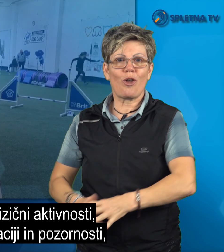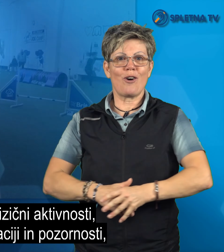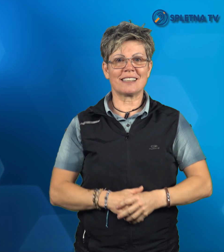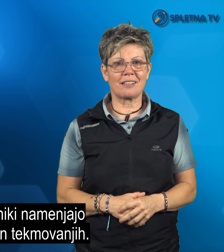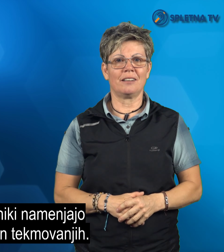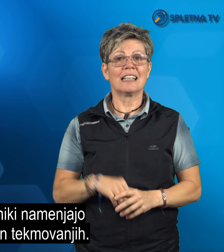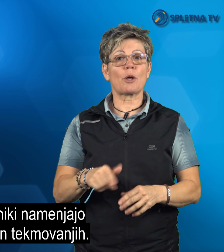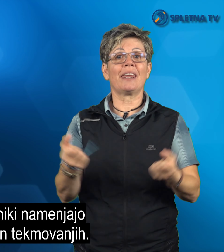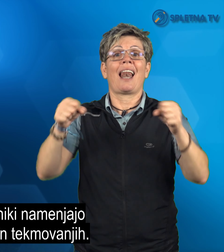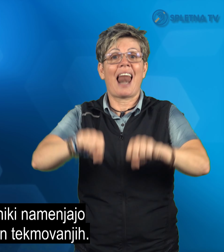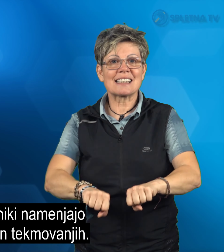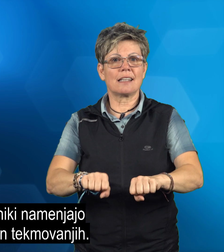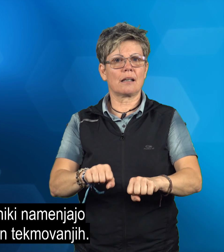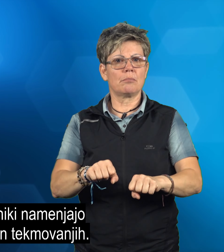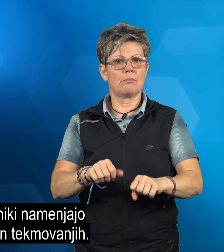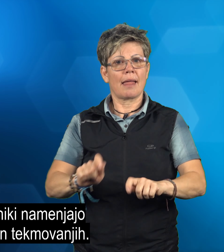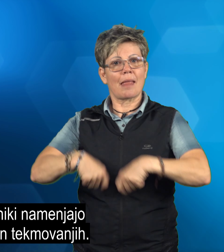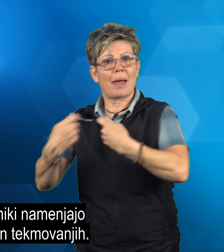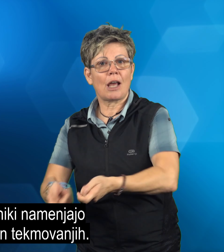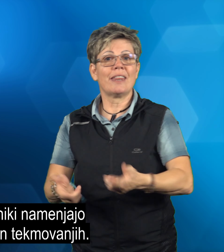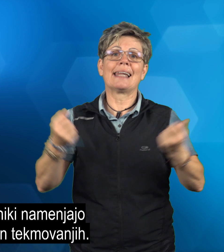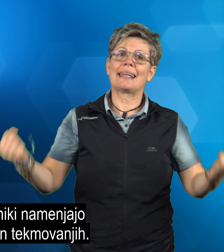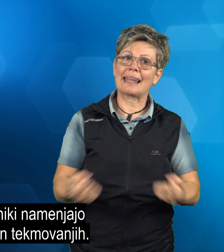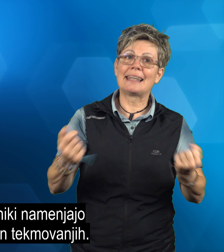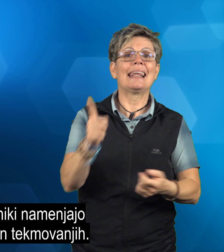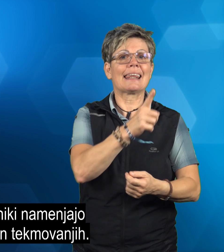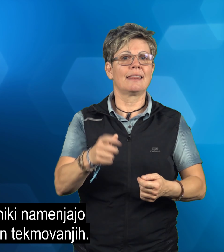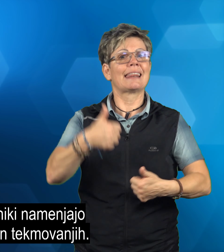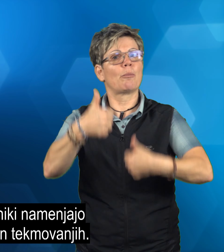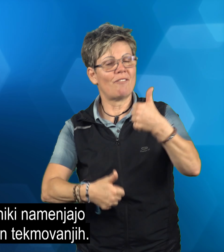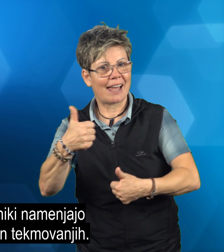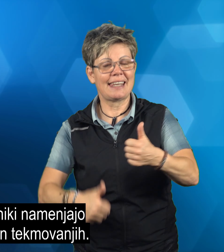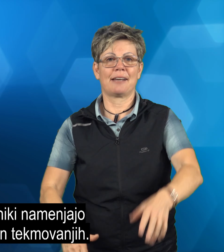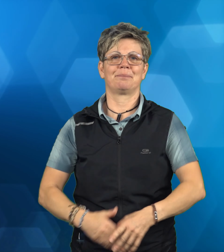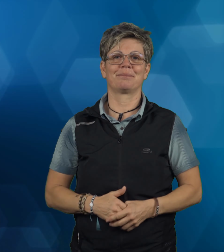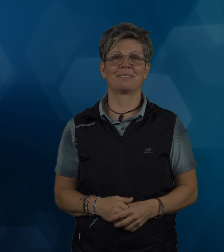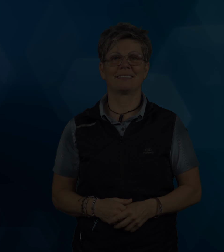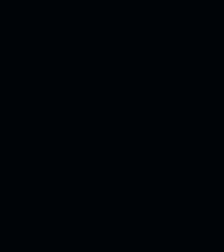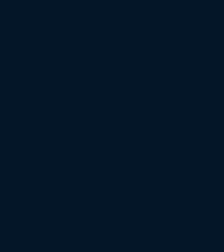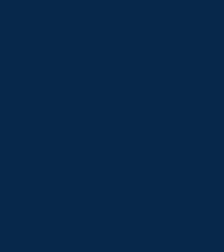pozornosti, ki jim jo lastniki namenjajo na treningih in tekmovanjih.